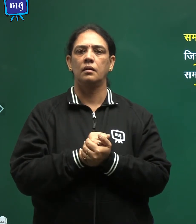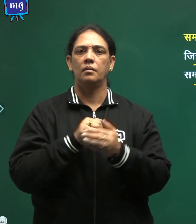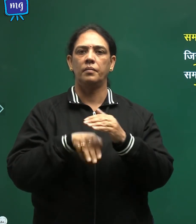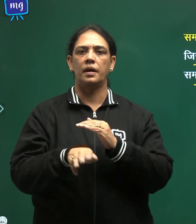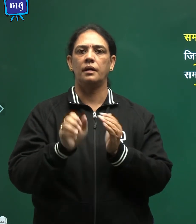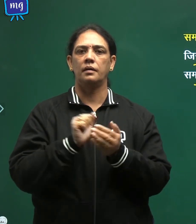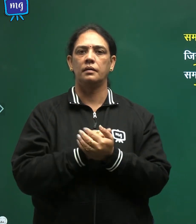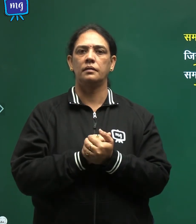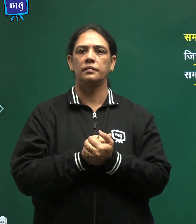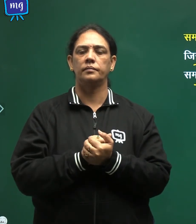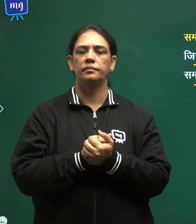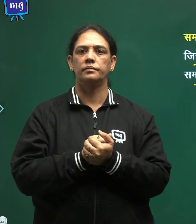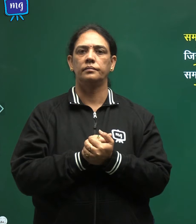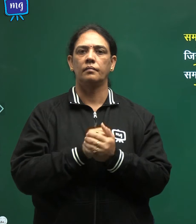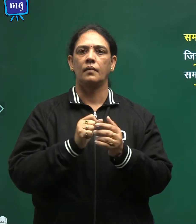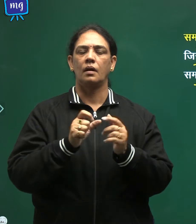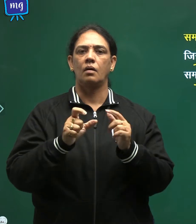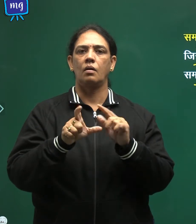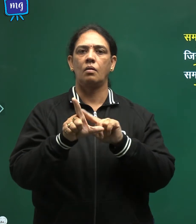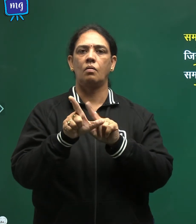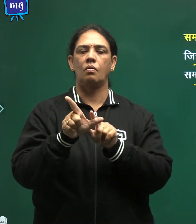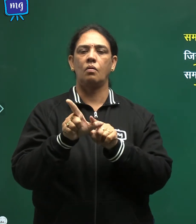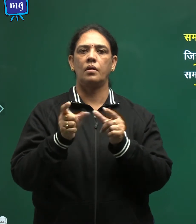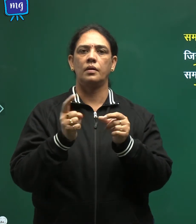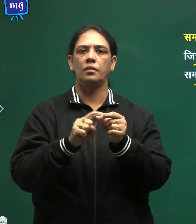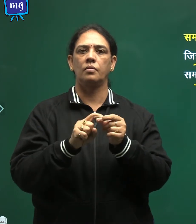में कोण Q बराबर